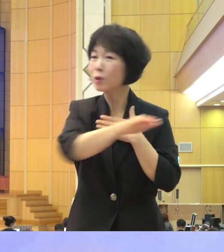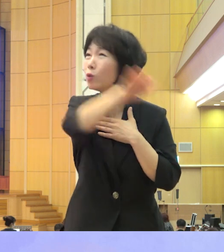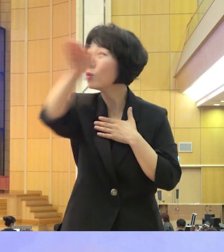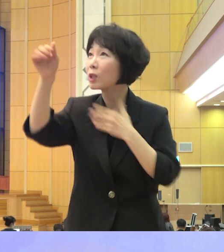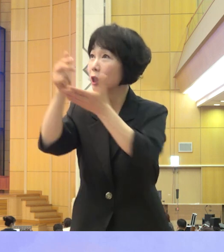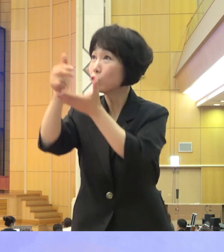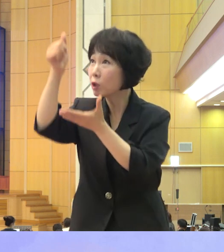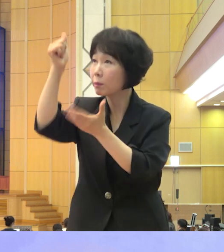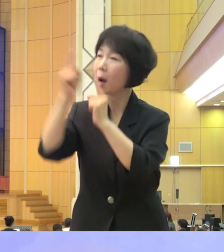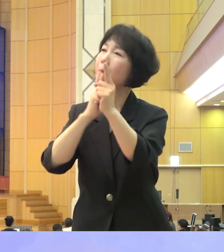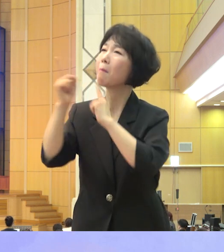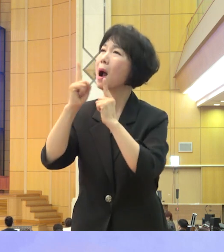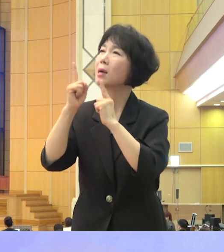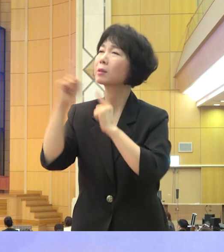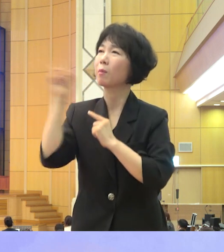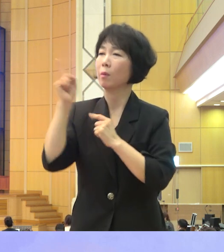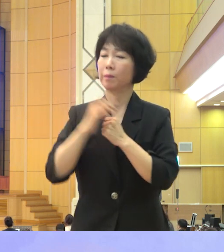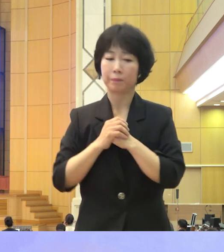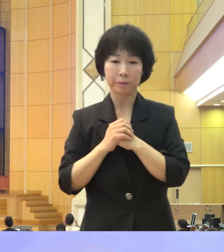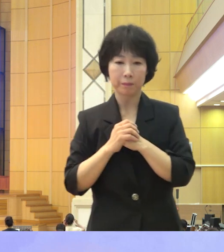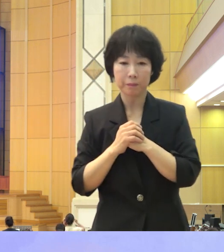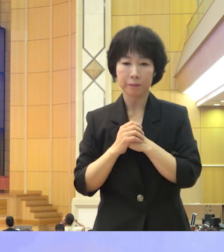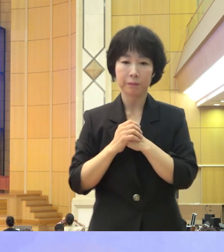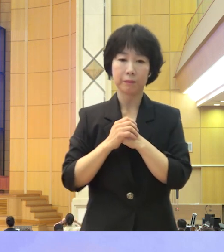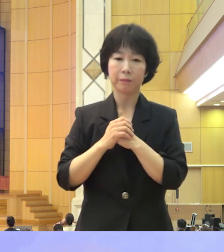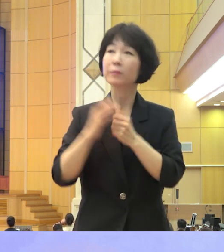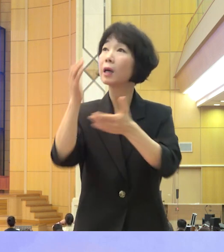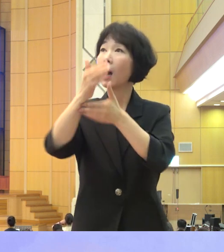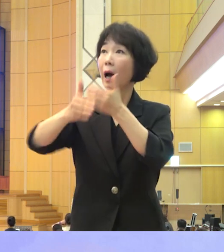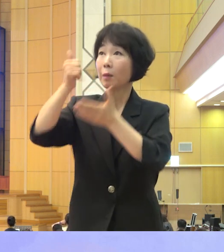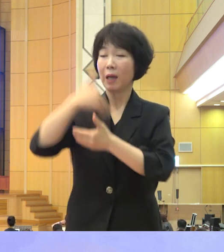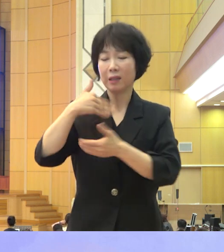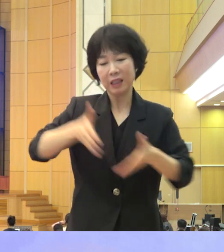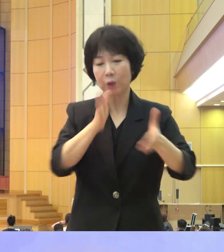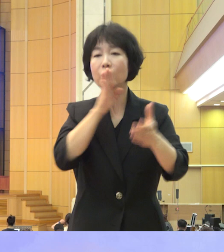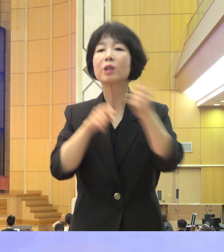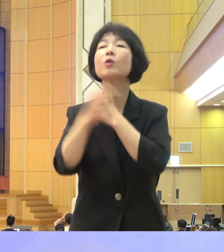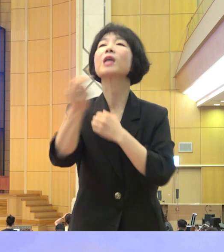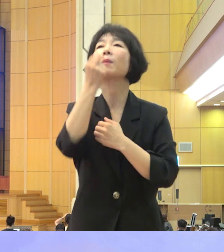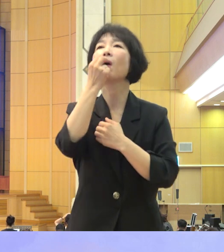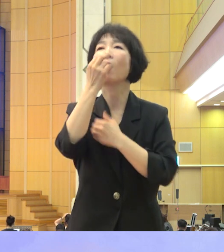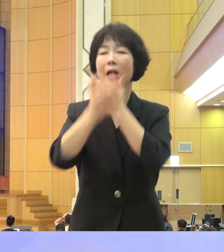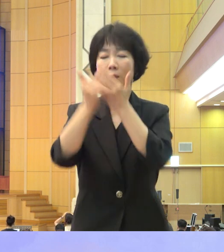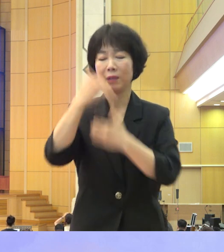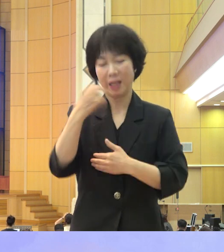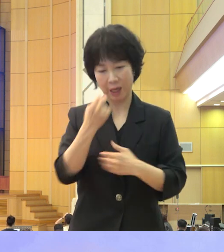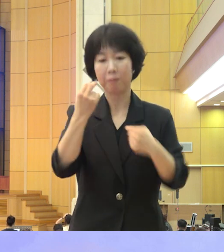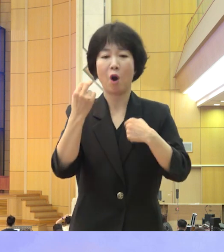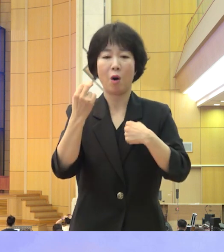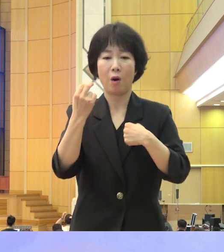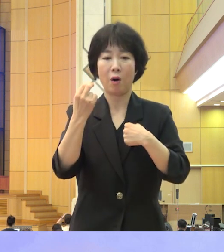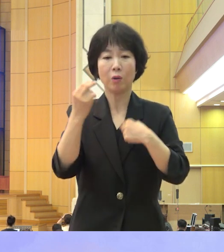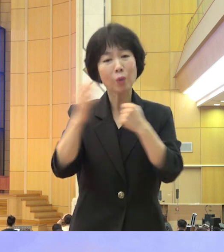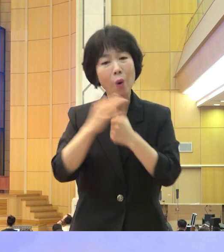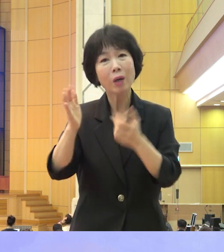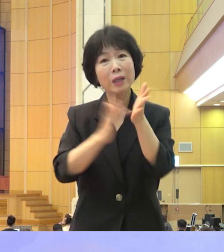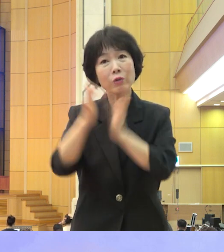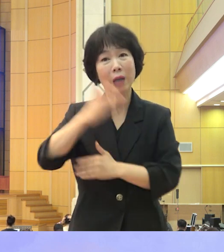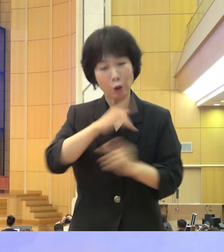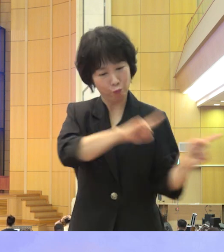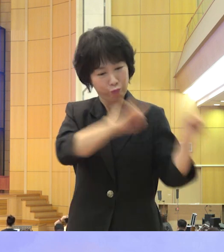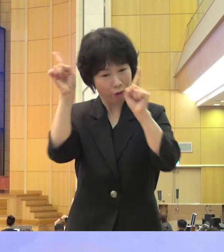우리 주님은 말씀하셨습니다. 나는 길이요 진리요 생명이라고, 그리고